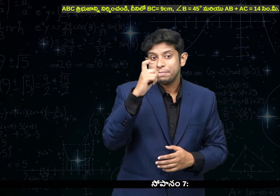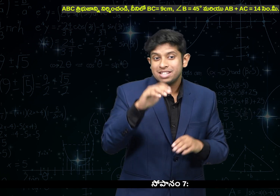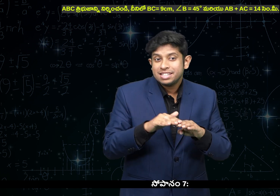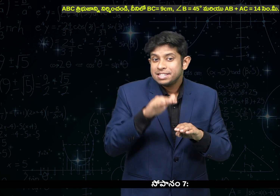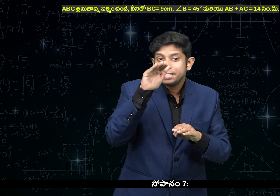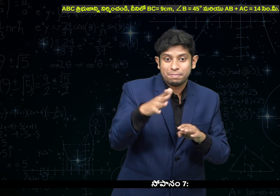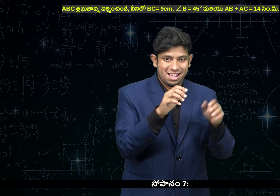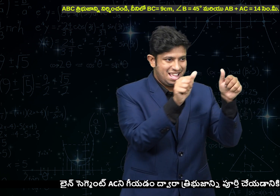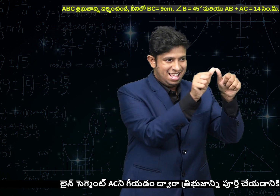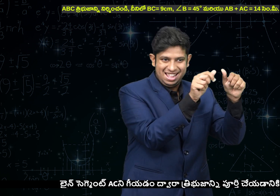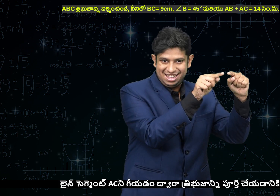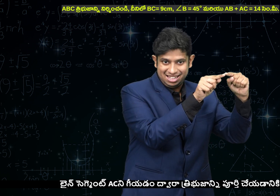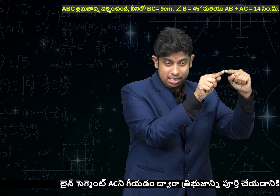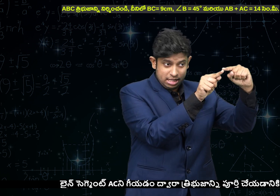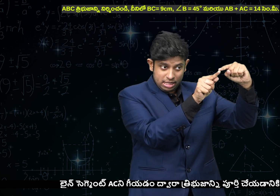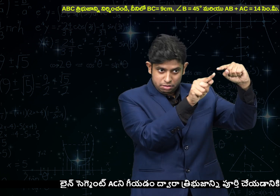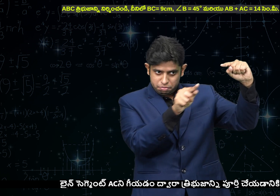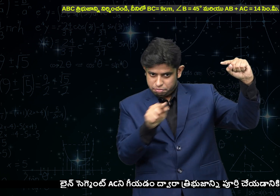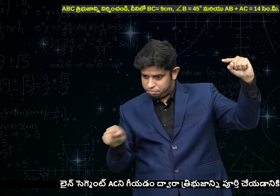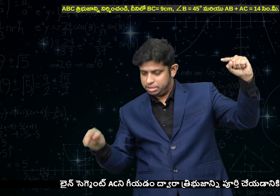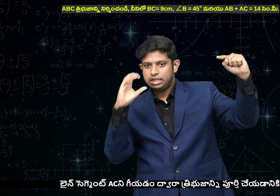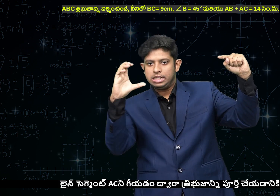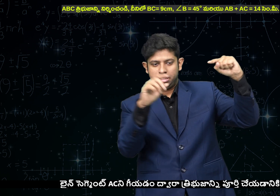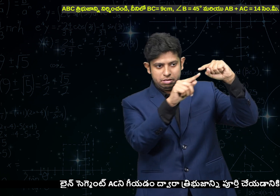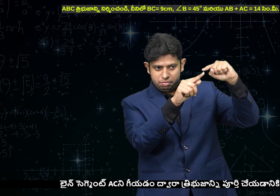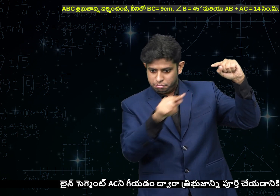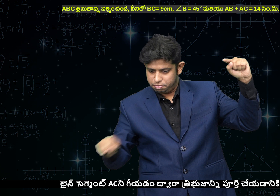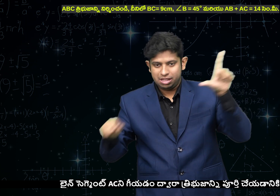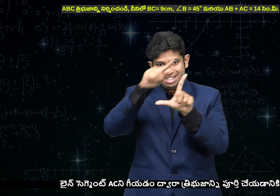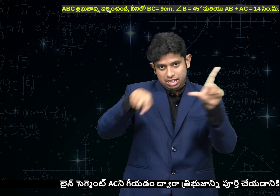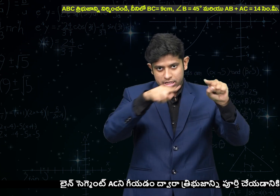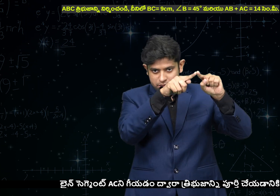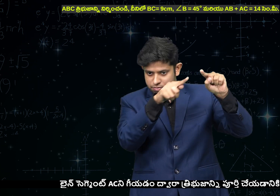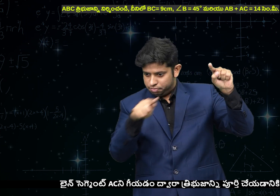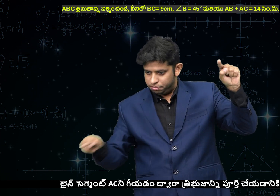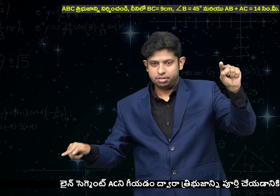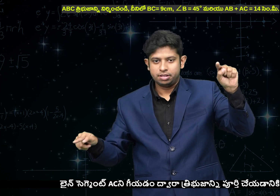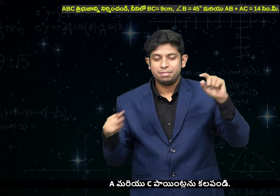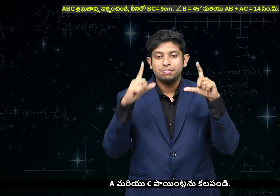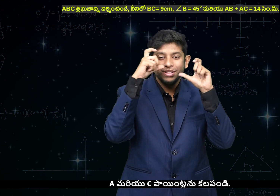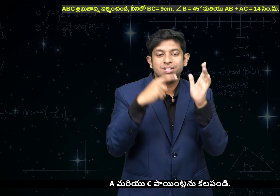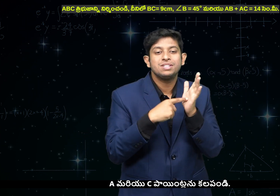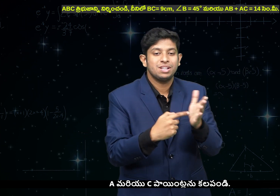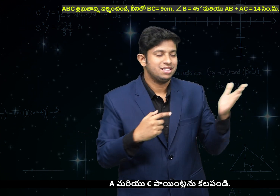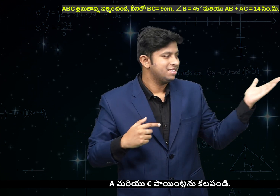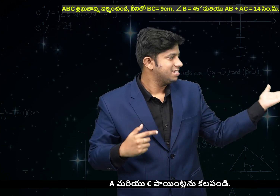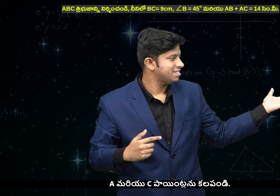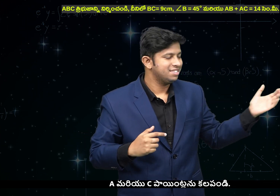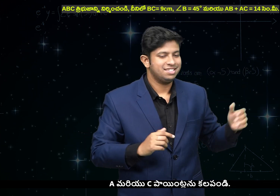సోపానం 7. లైన్ సెగ్మెంట్ ఏసీని గీయడం ద్వారా త్రిభుజాన్ని పూర్తి చేయడానికి ఏ మరియు సి